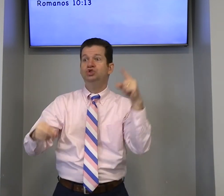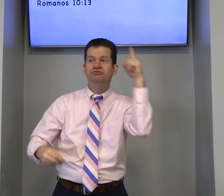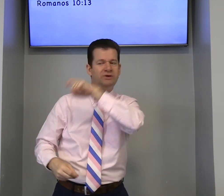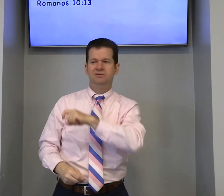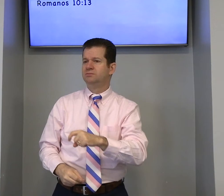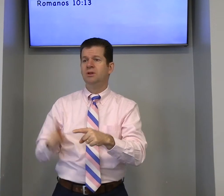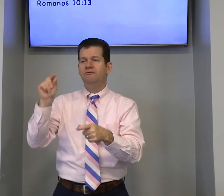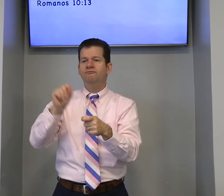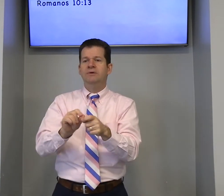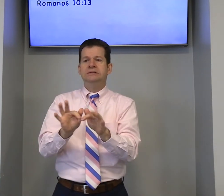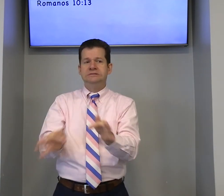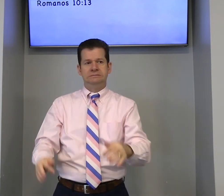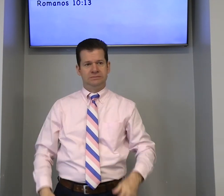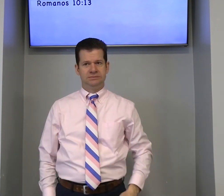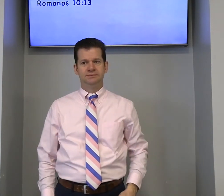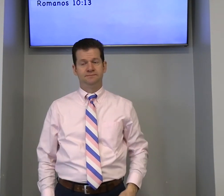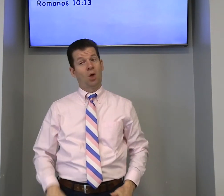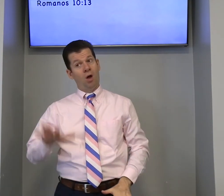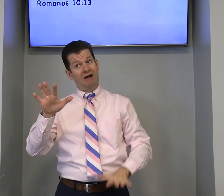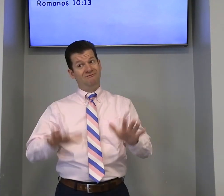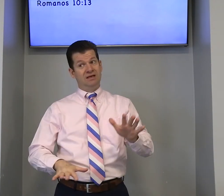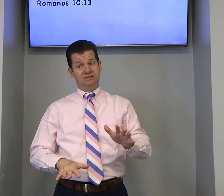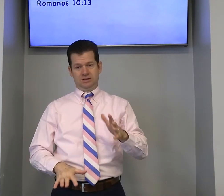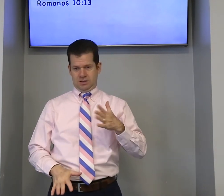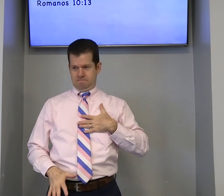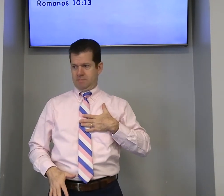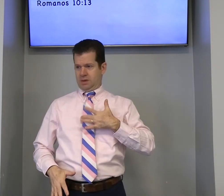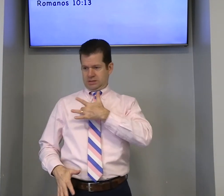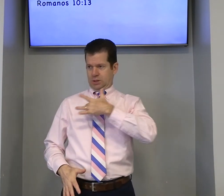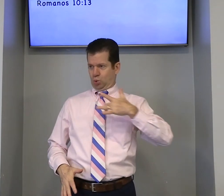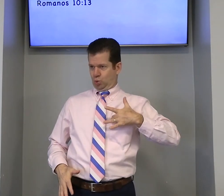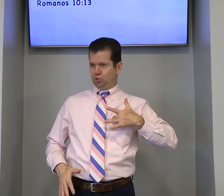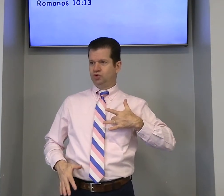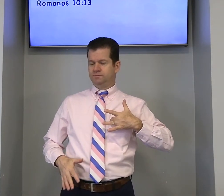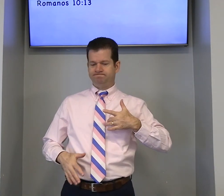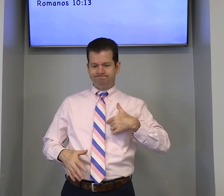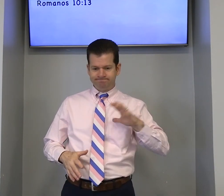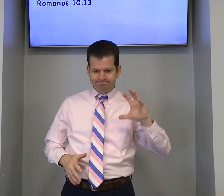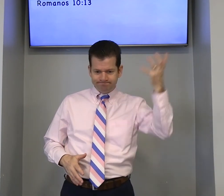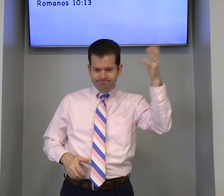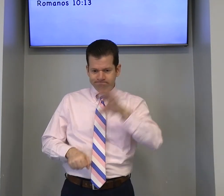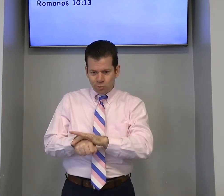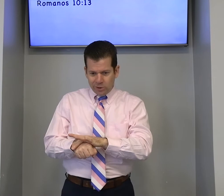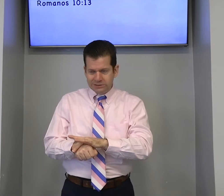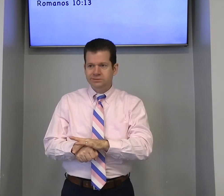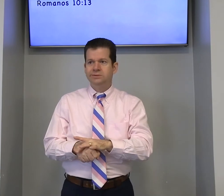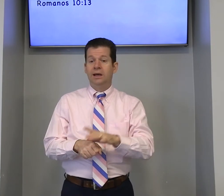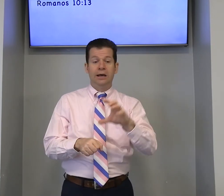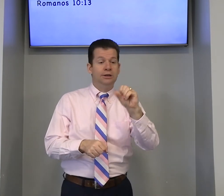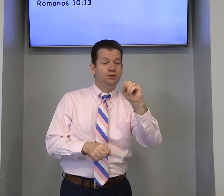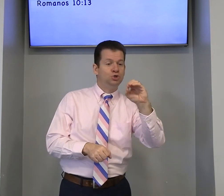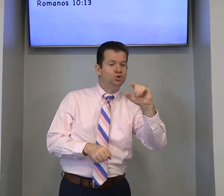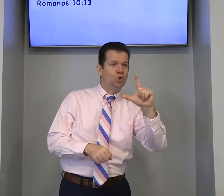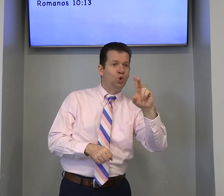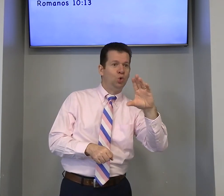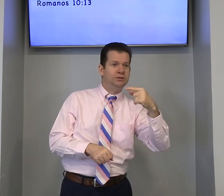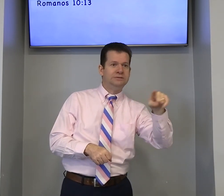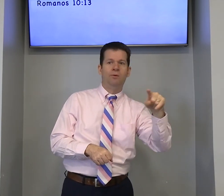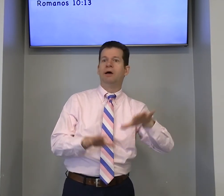fez a solução. Ele não fez a solução difícil, ele fez simples. Minha saúde, vamos supor que acontece,